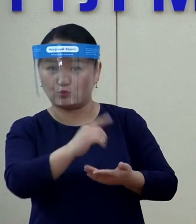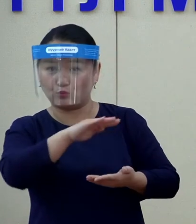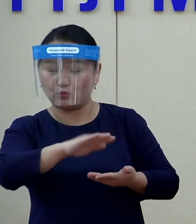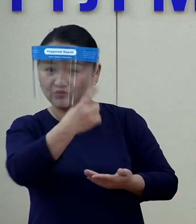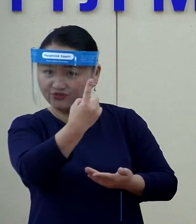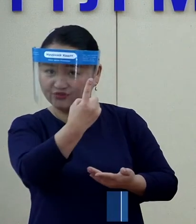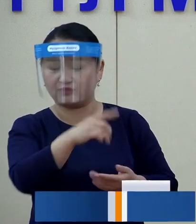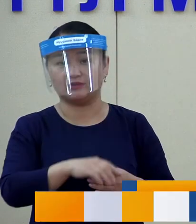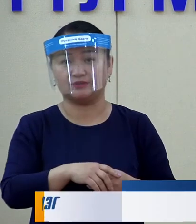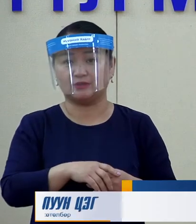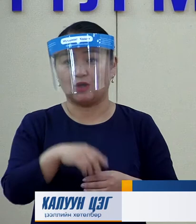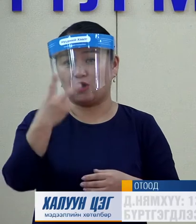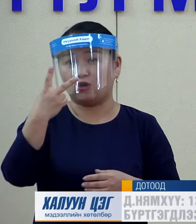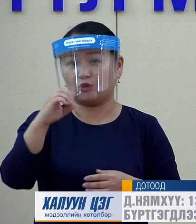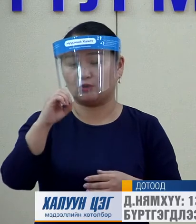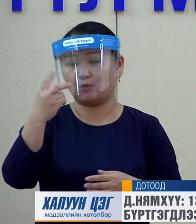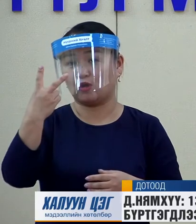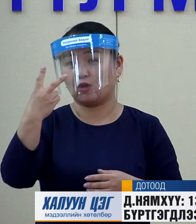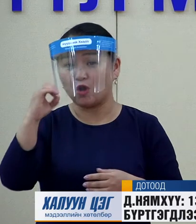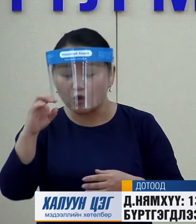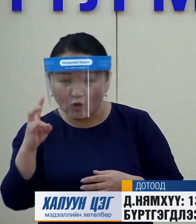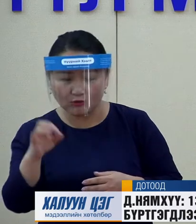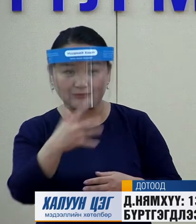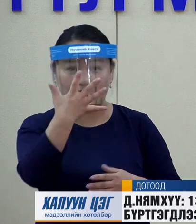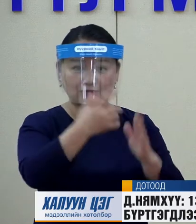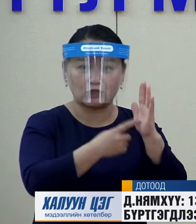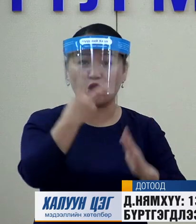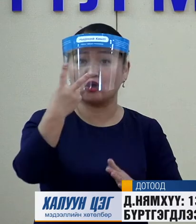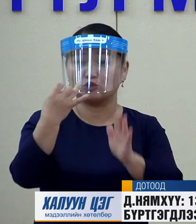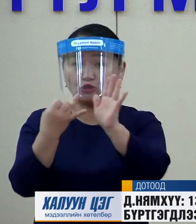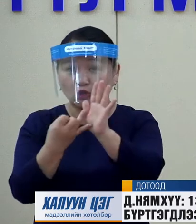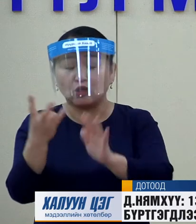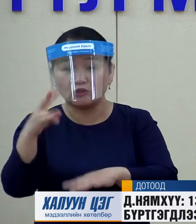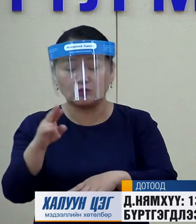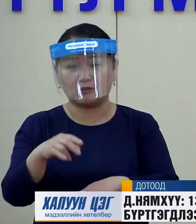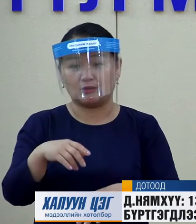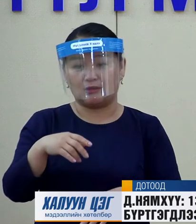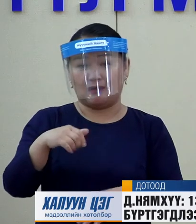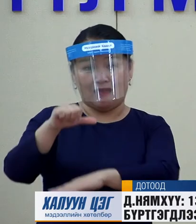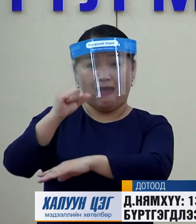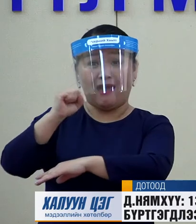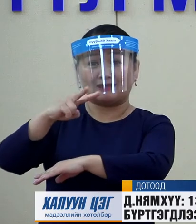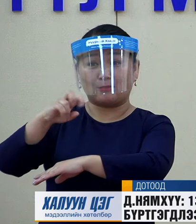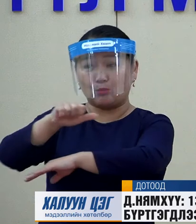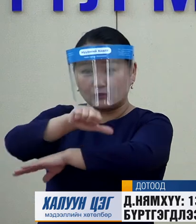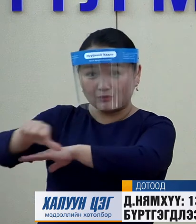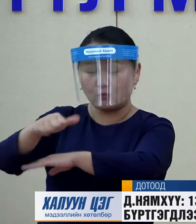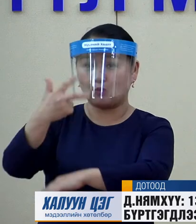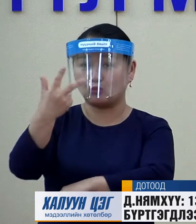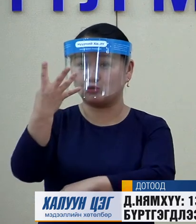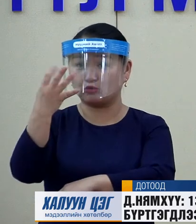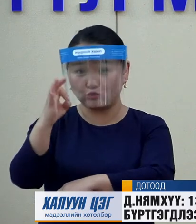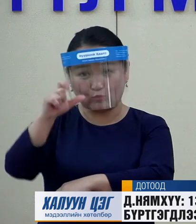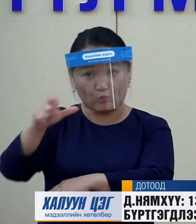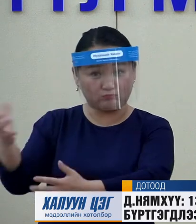мөн 2020 оны 5 сарын 27-нд Алтан Болгийн боомтоор 340 хүн оролцсон.